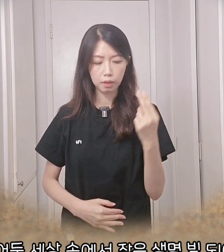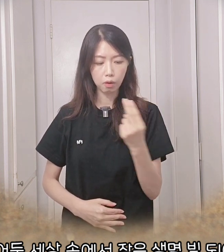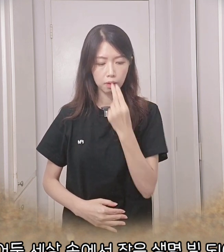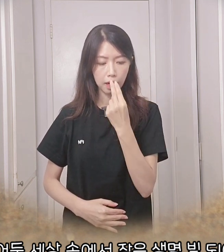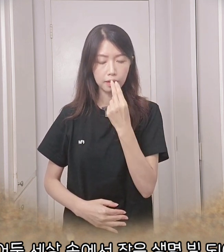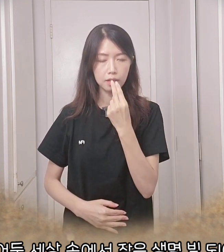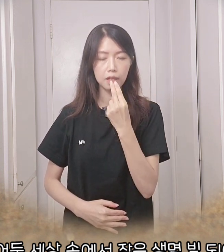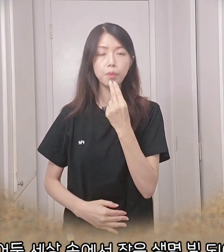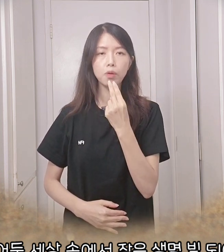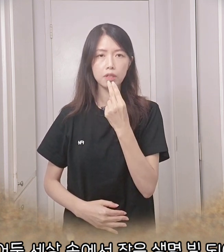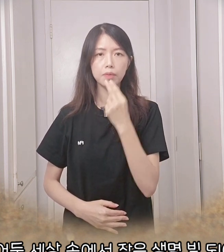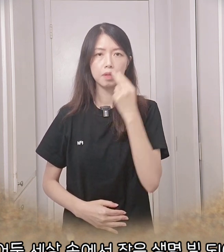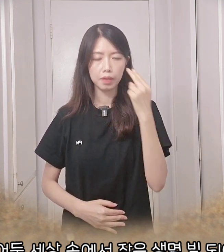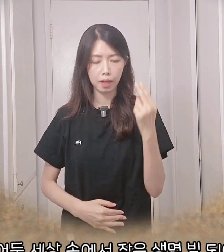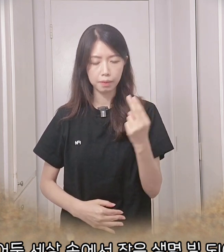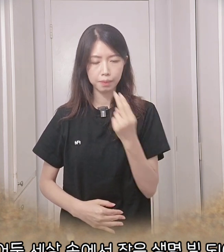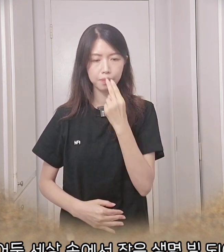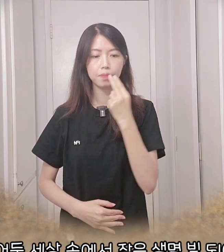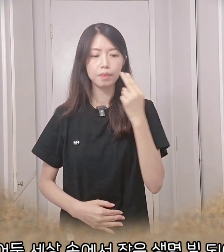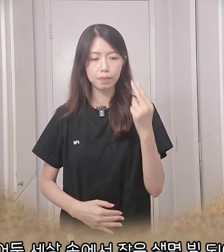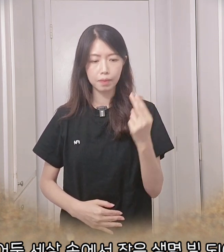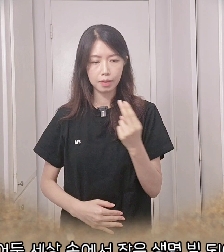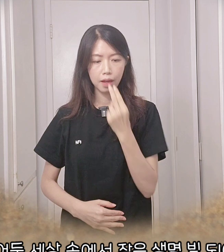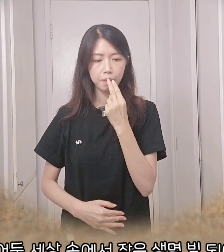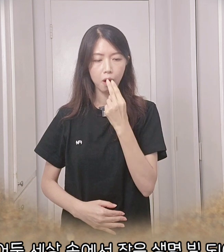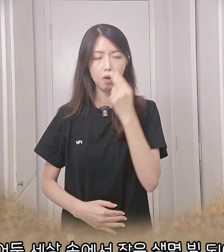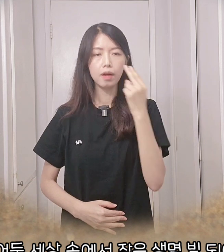이렇게 들어가듯이 표현하시면 됩니다.